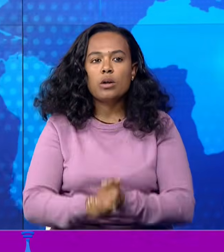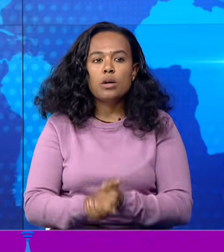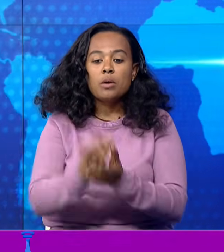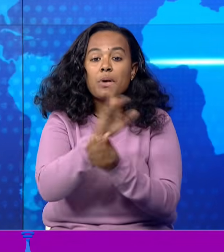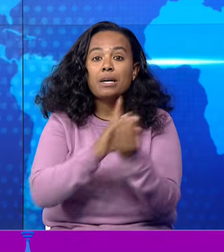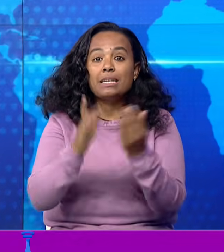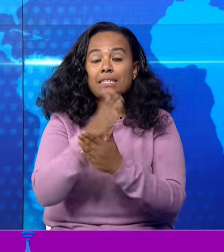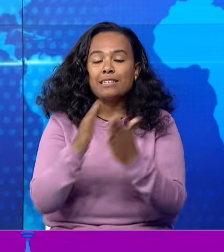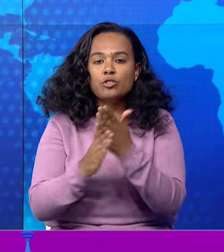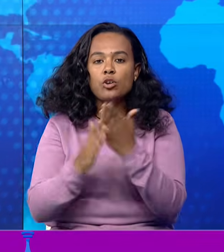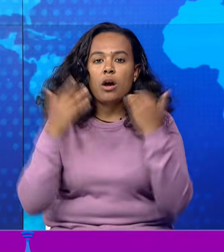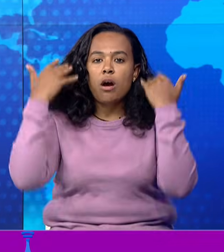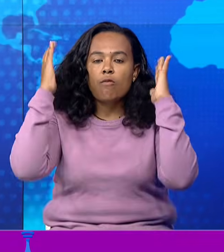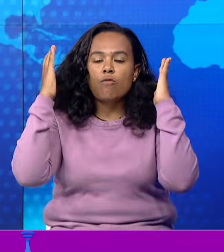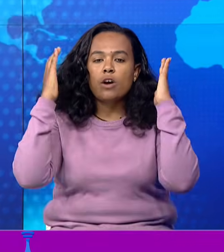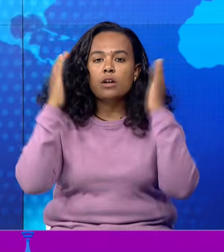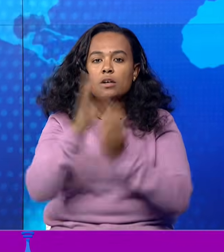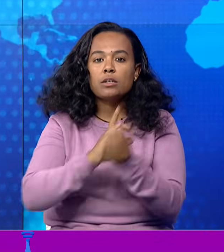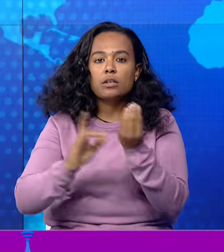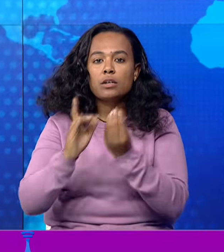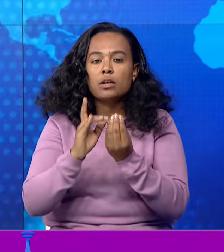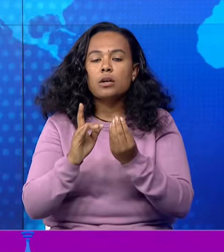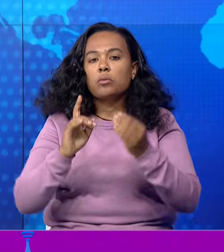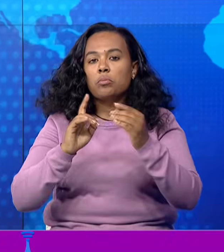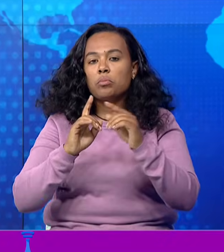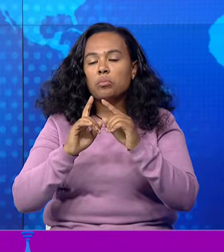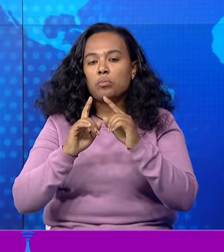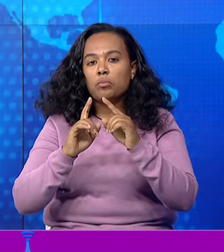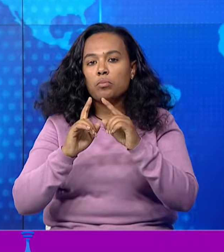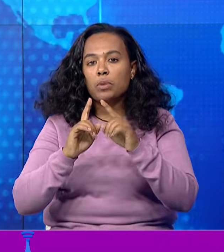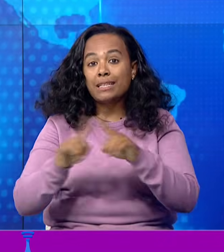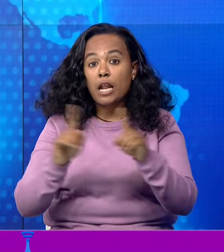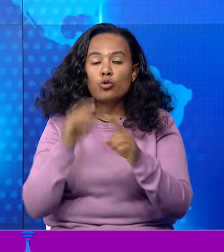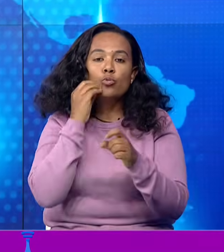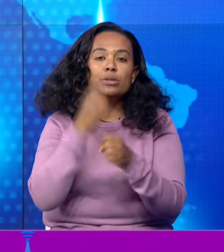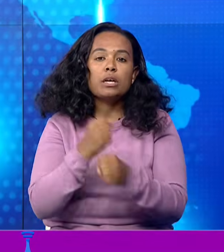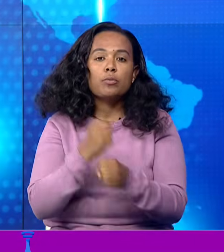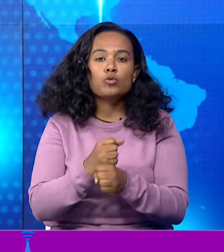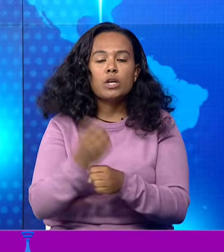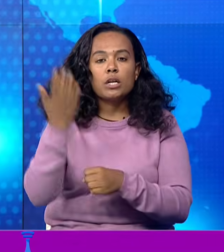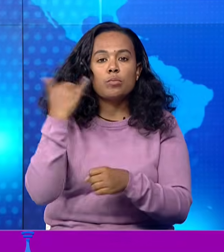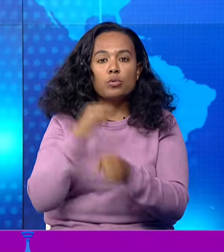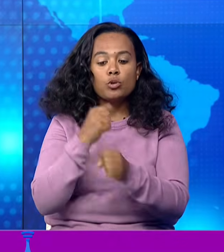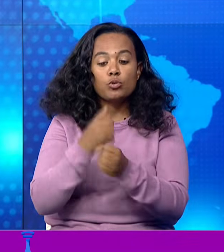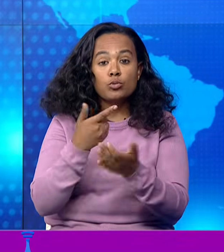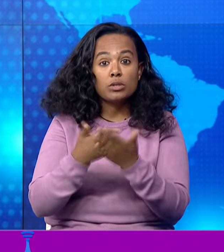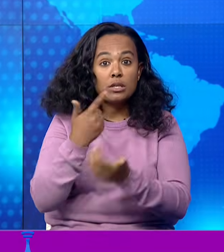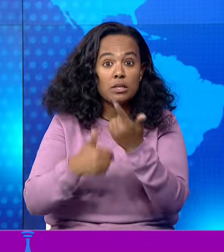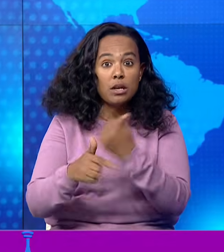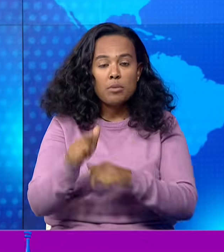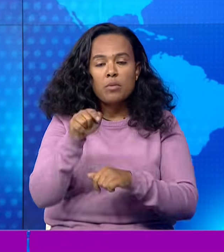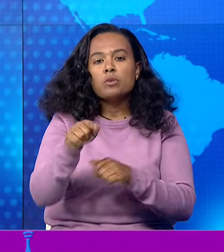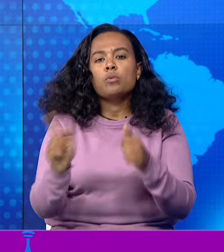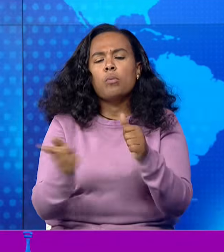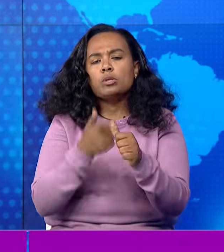ደረጃ በአፋር ክልል ደረጃ በተለያዩ ሴክተር መስሪያ ቤቶች ላይ የነበሩ ስራዎች ወደዚህ ስናመጣ በዚህ